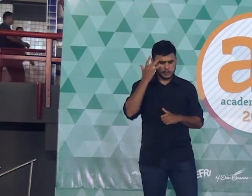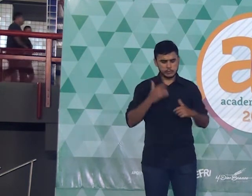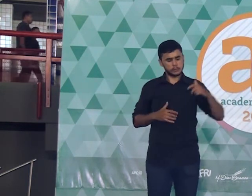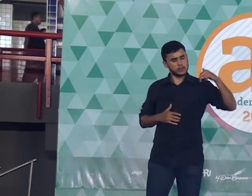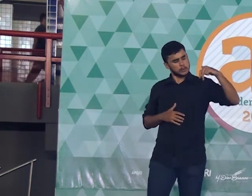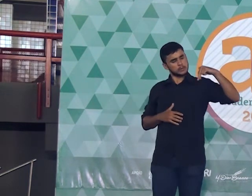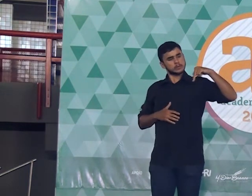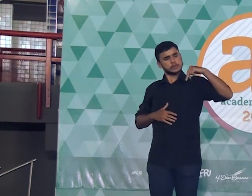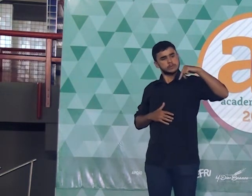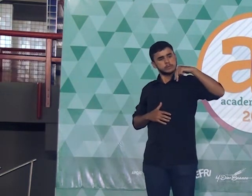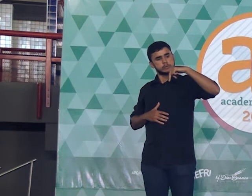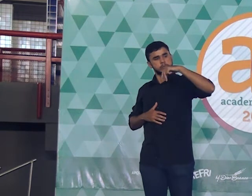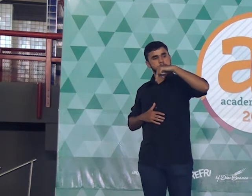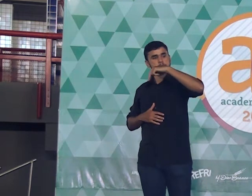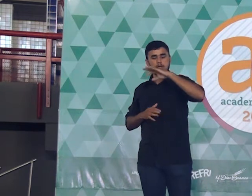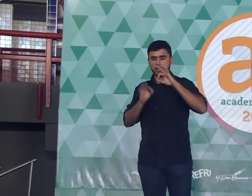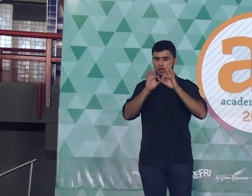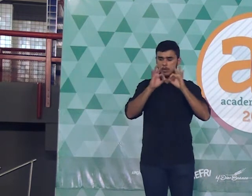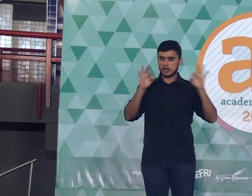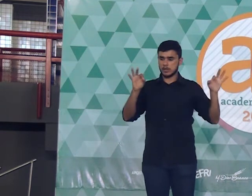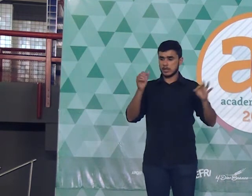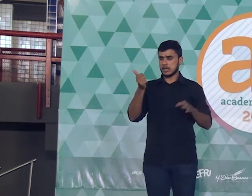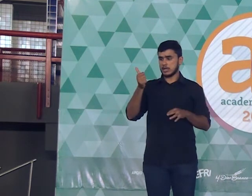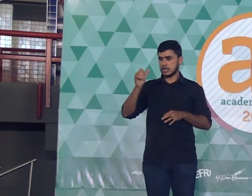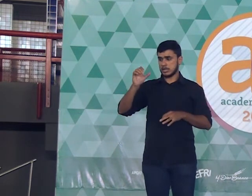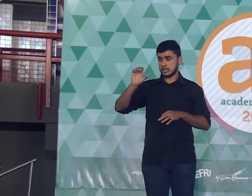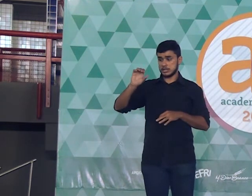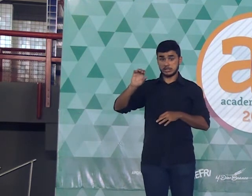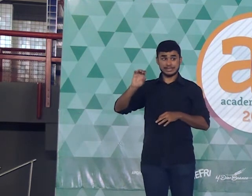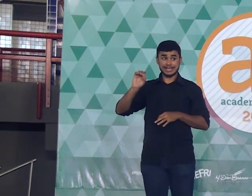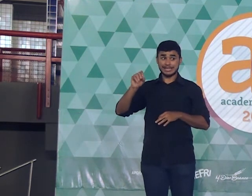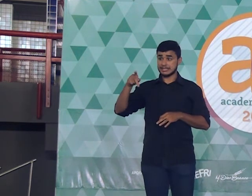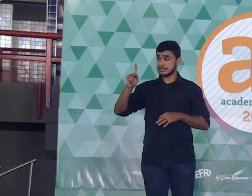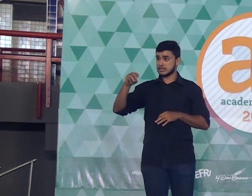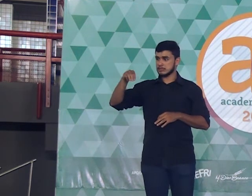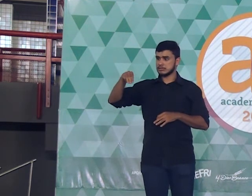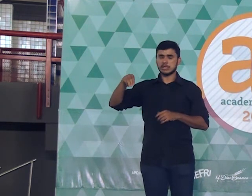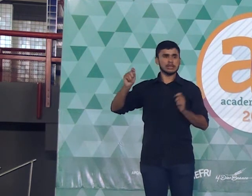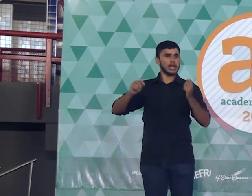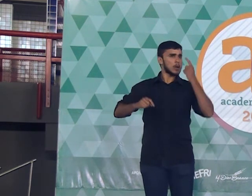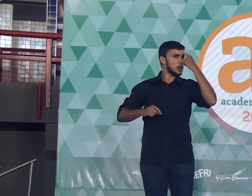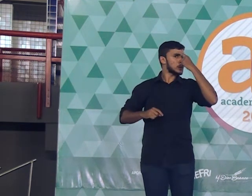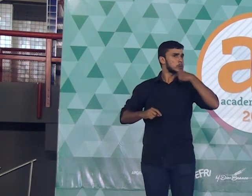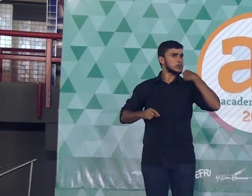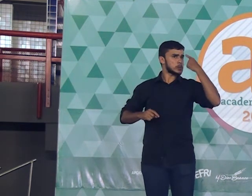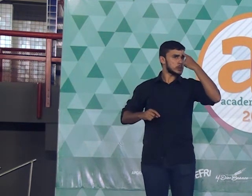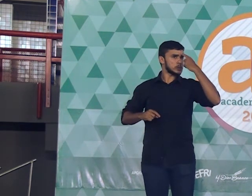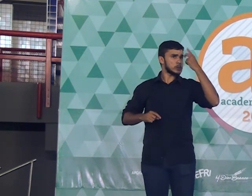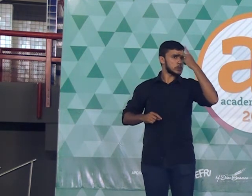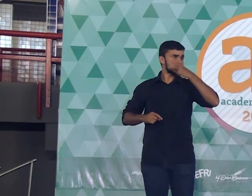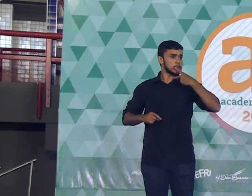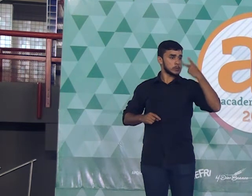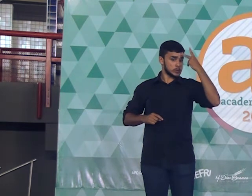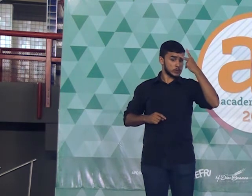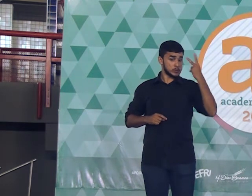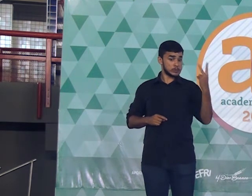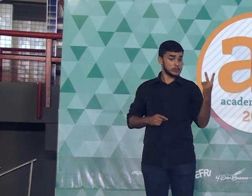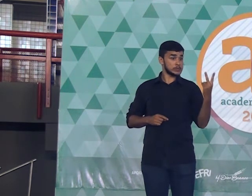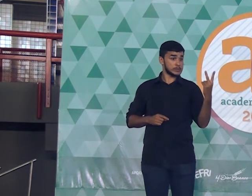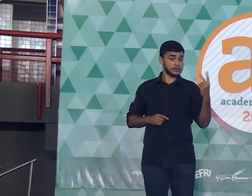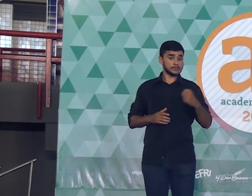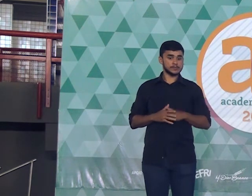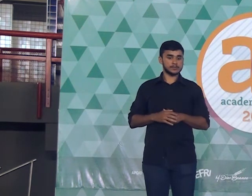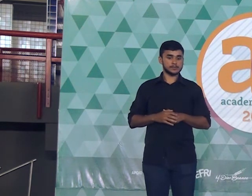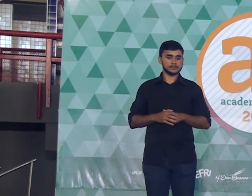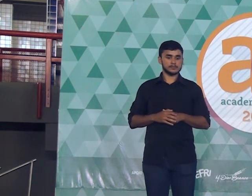10 quilômetros em 2 horas. Tem lógica, não tem? Um carro